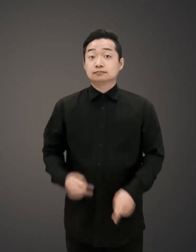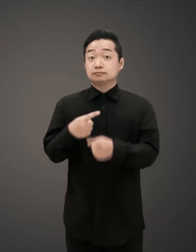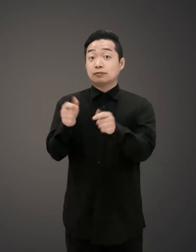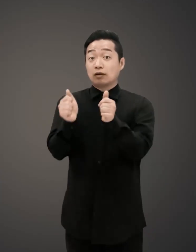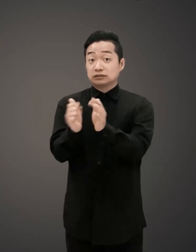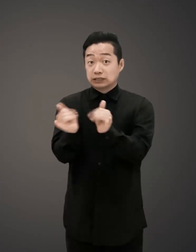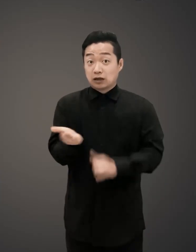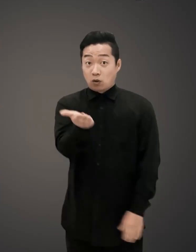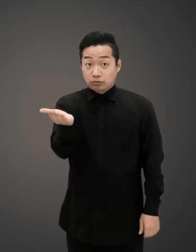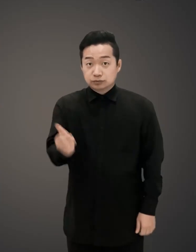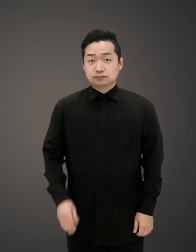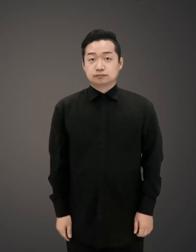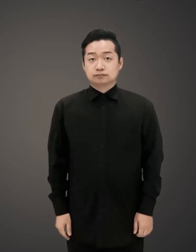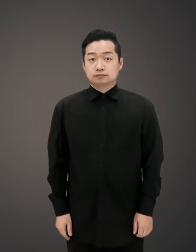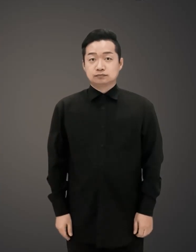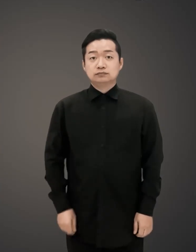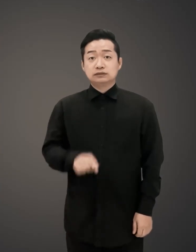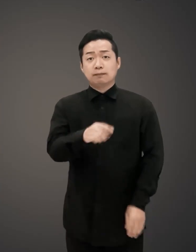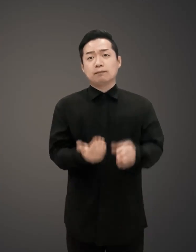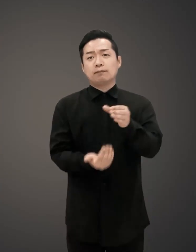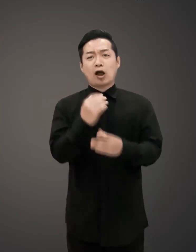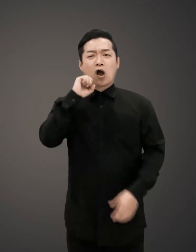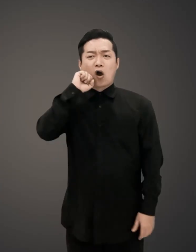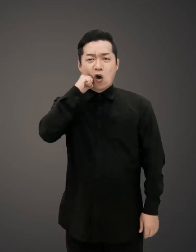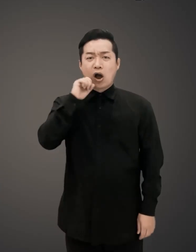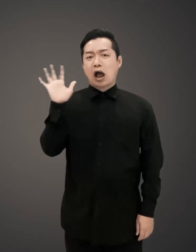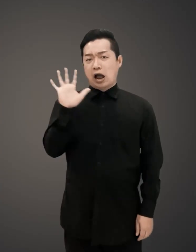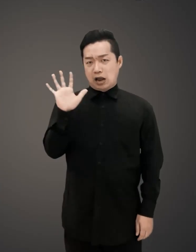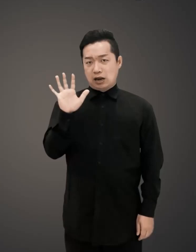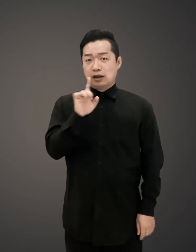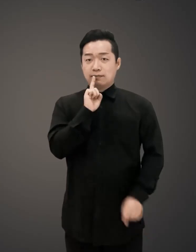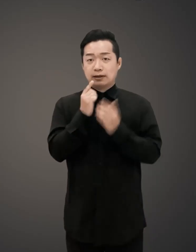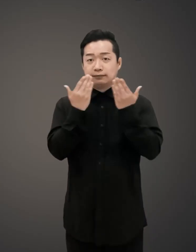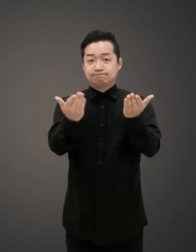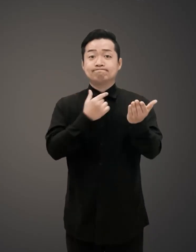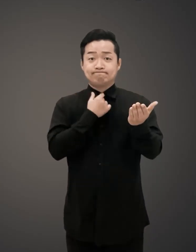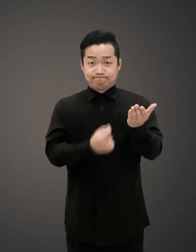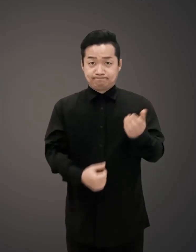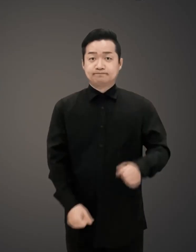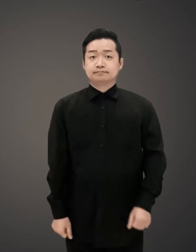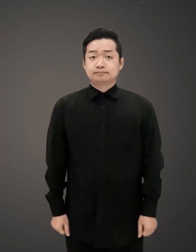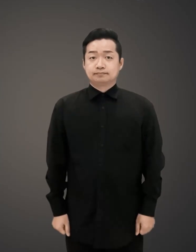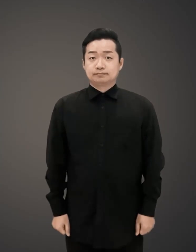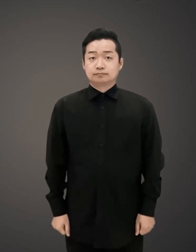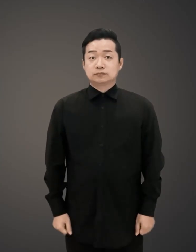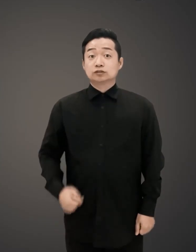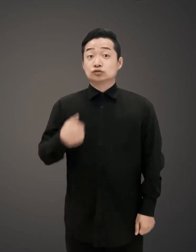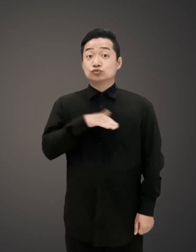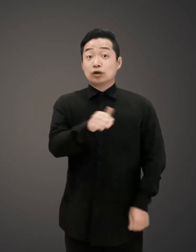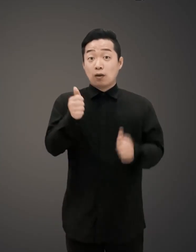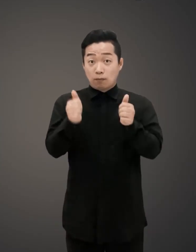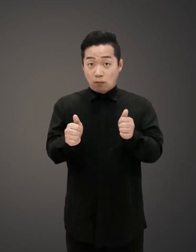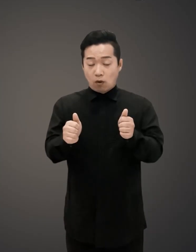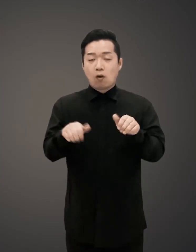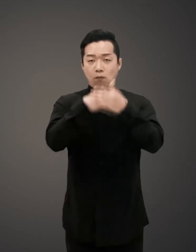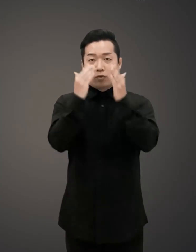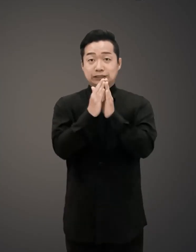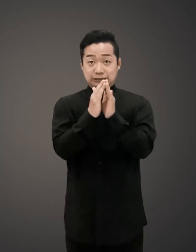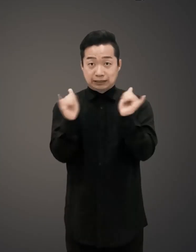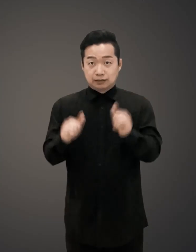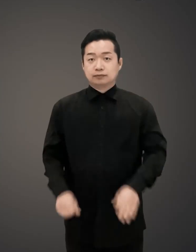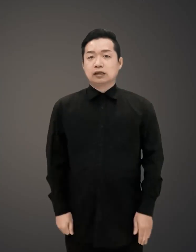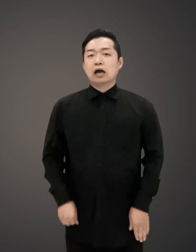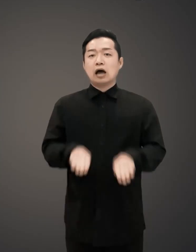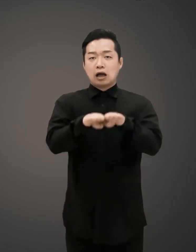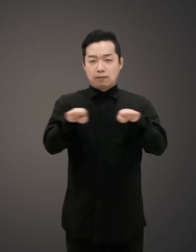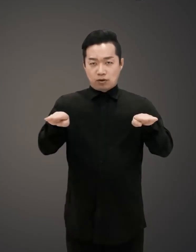배심원 여러분, 이 사건은 그렇게 어려운 사건이 아니라는 점을 상기시켜 드리고 싶습니다. 우리의 법원에서